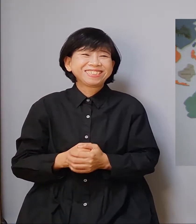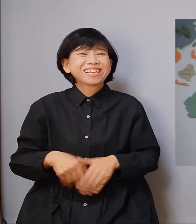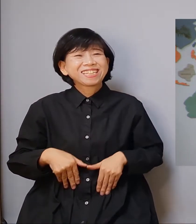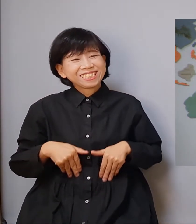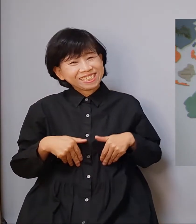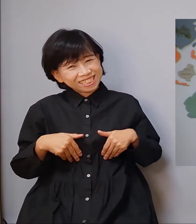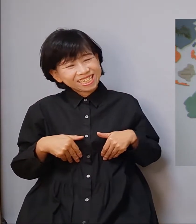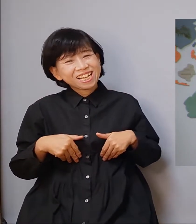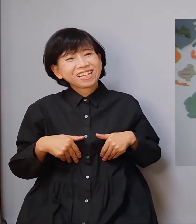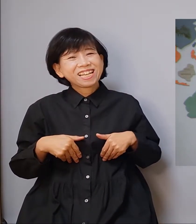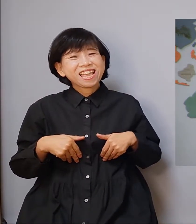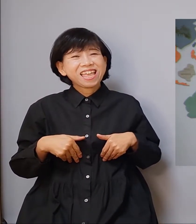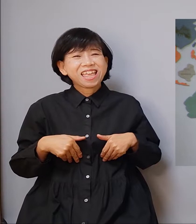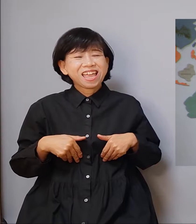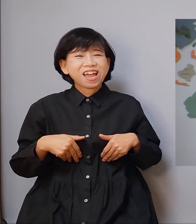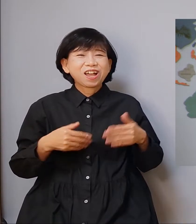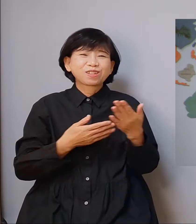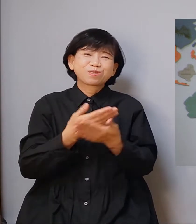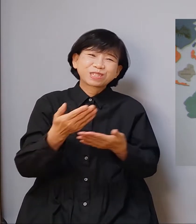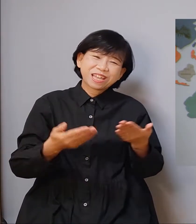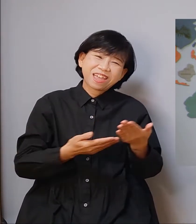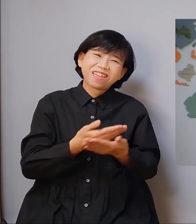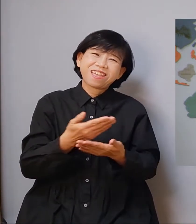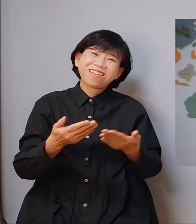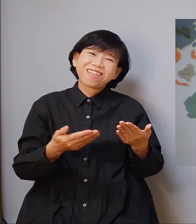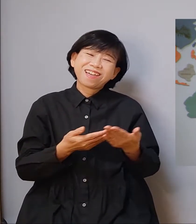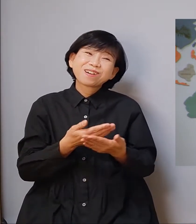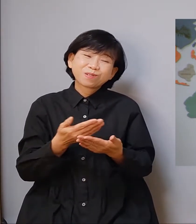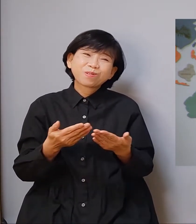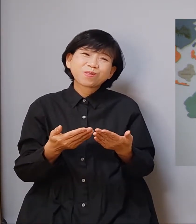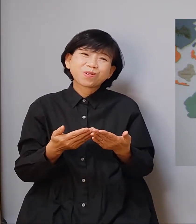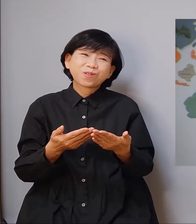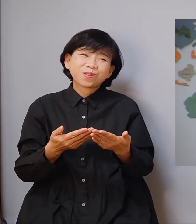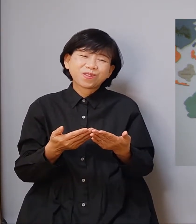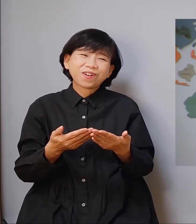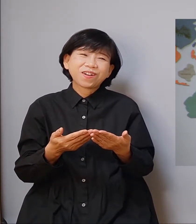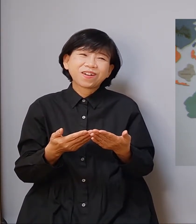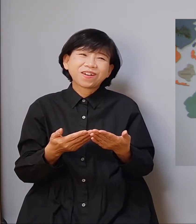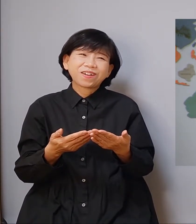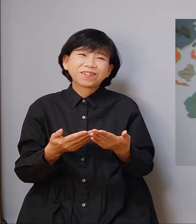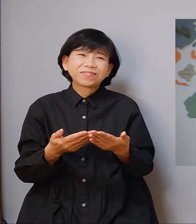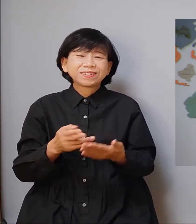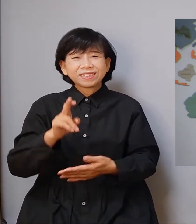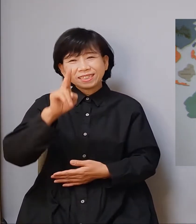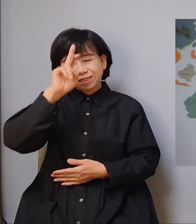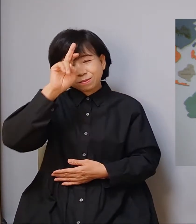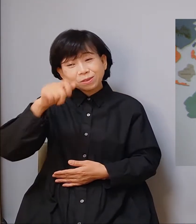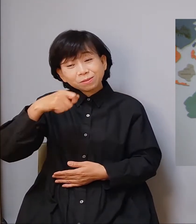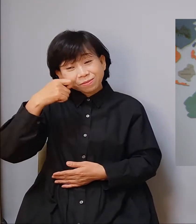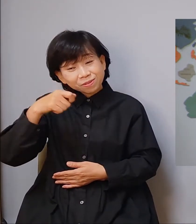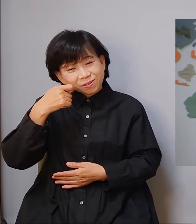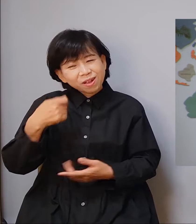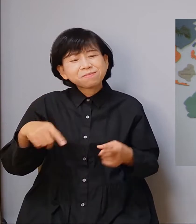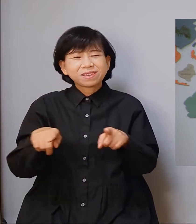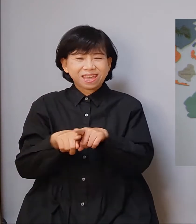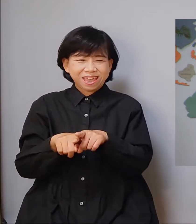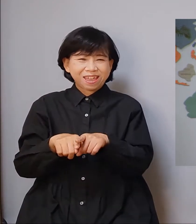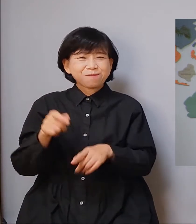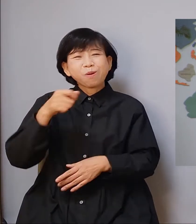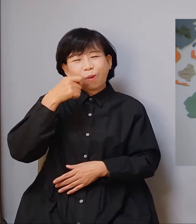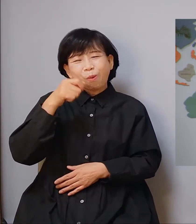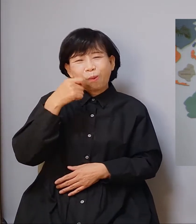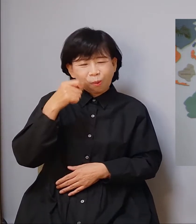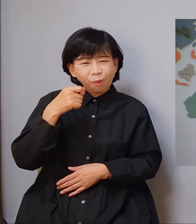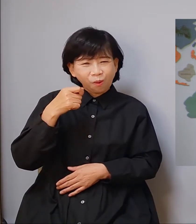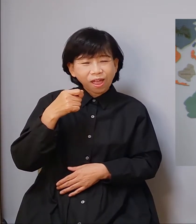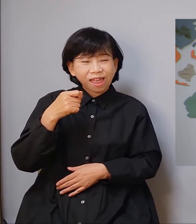따뜻하게 이렇게 한두 마디 좀 건네기도 하시고, 그러시다가 좀 식사도 좀 하시고, 네, 그러시면 좋을